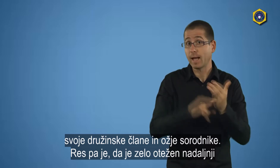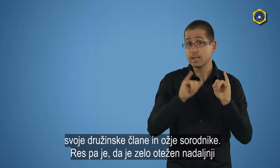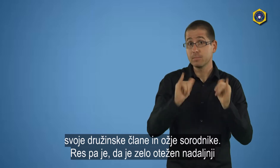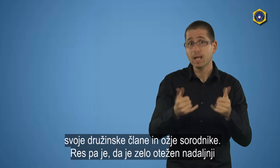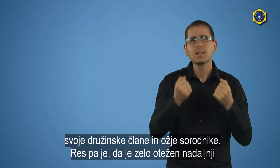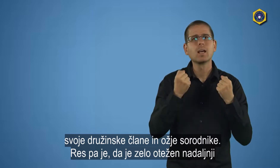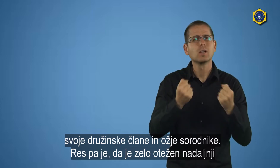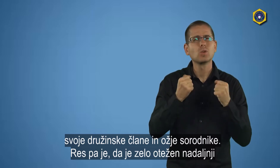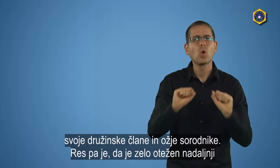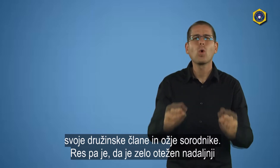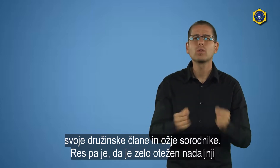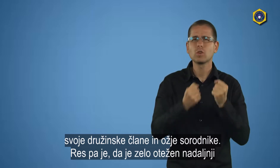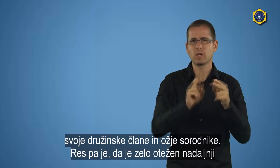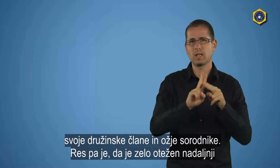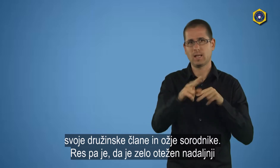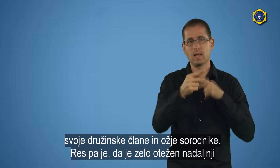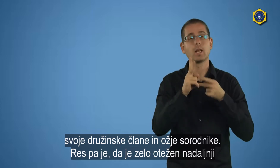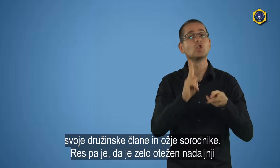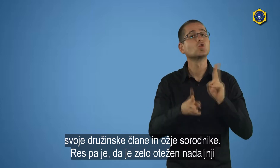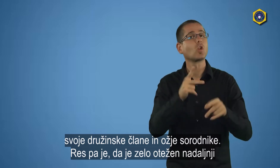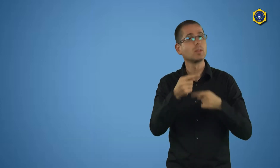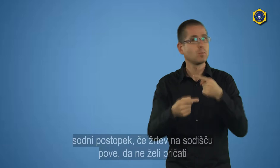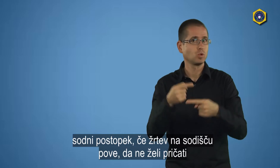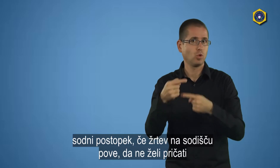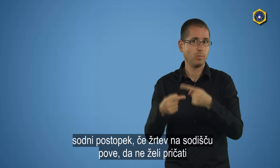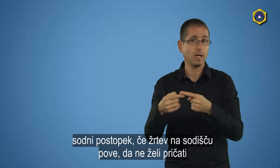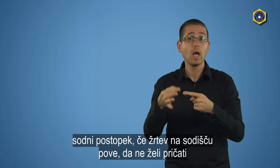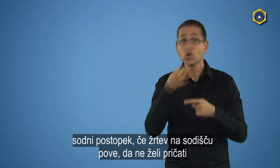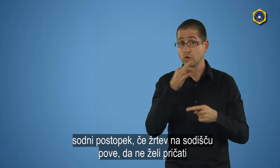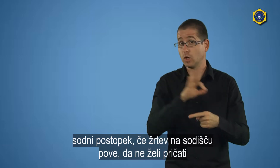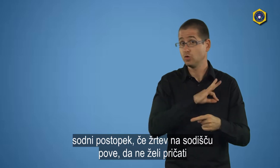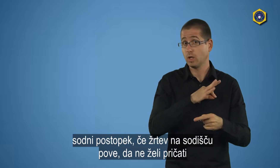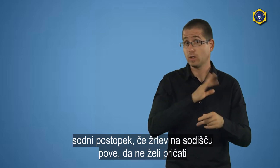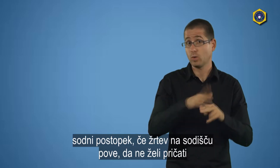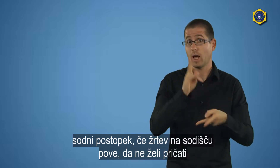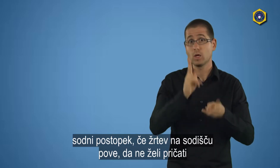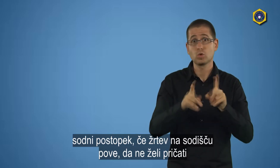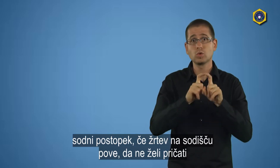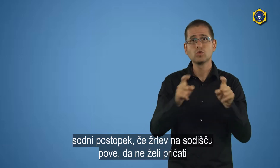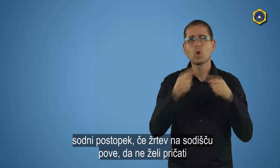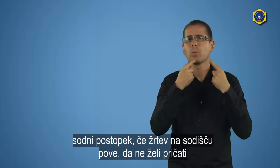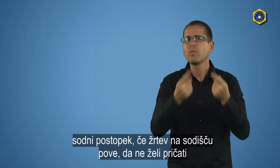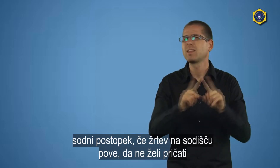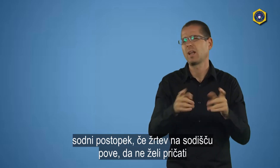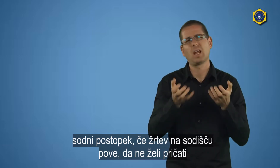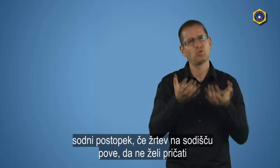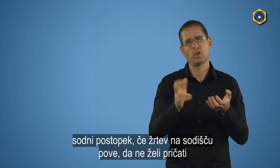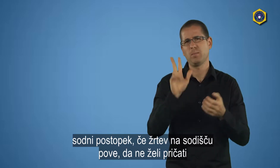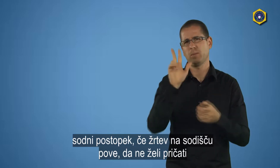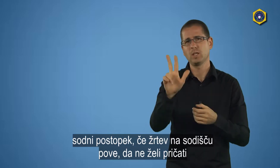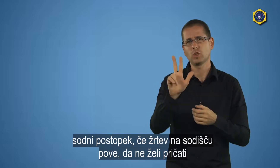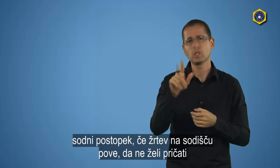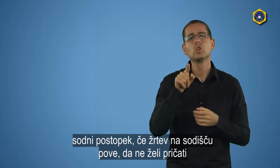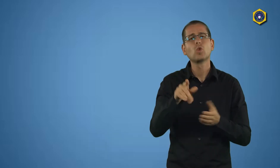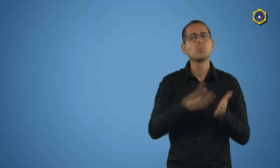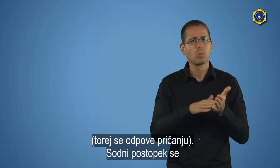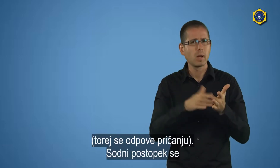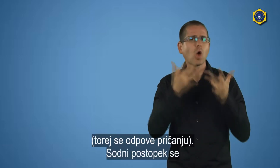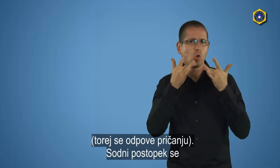Res pa je, da je zelo otežen nadaljnji sodni postopek, če žrtev na sodišču pove, da ne želi pričati, torej se